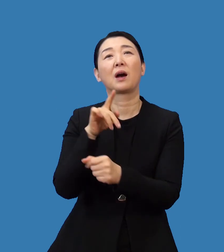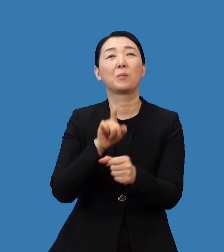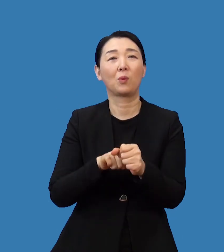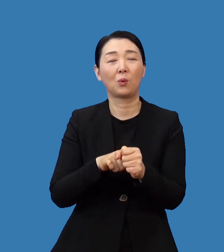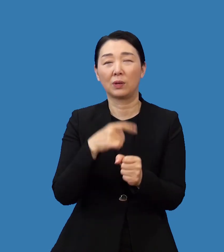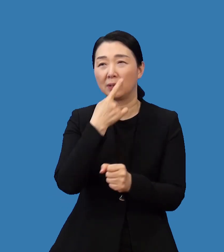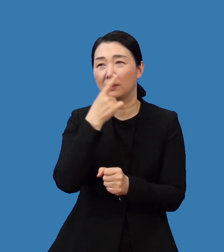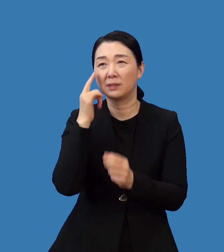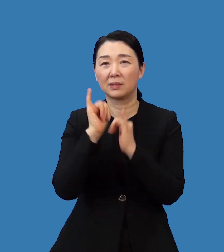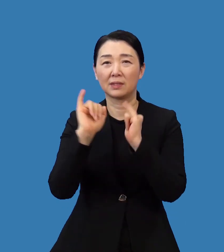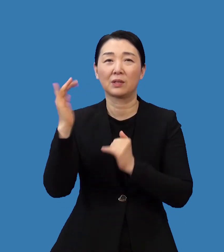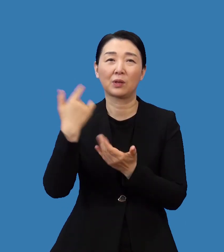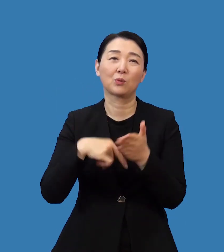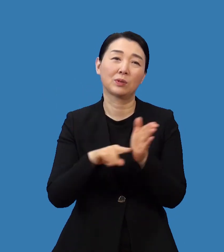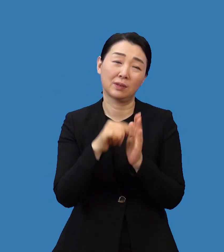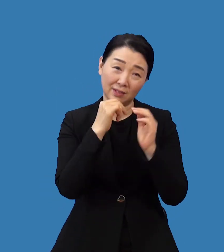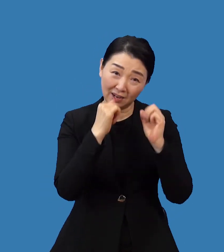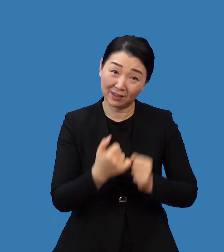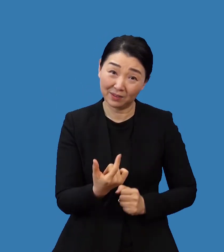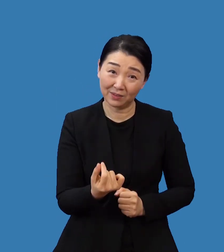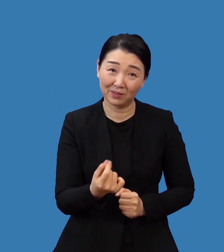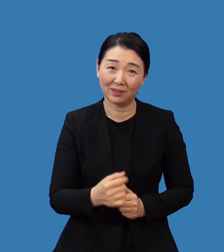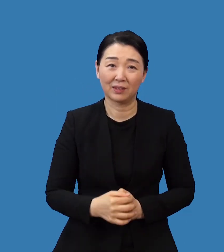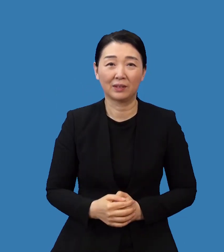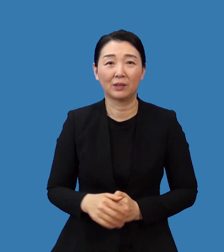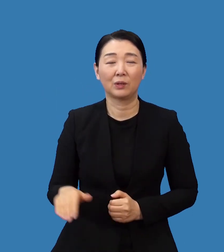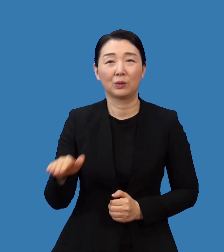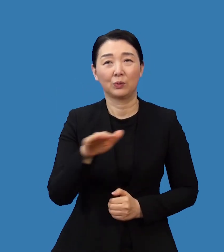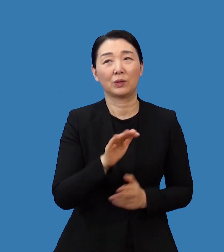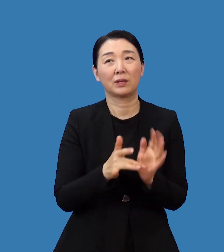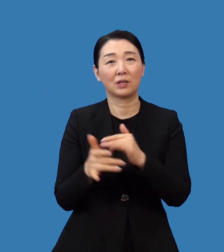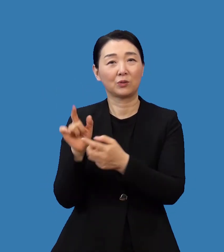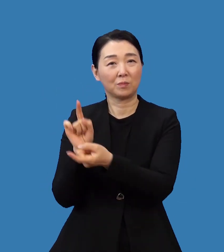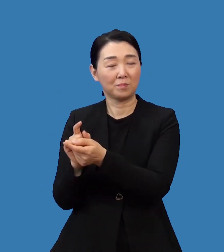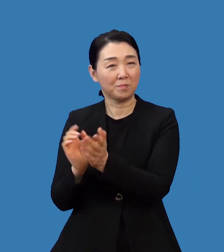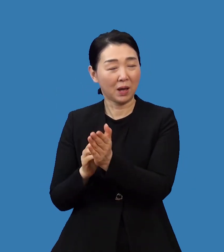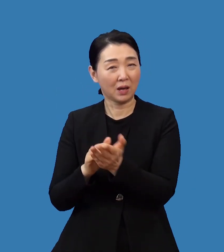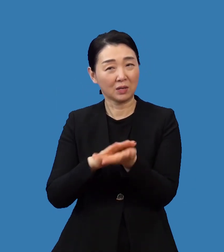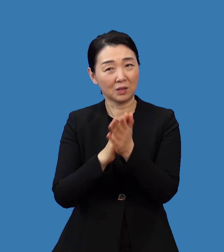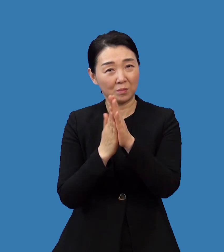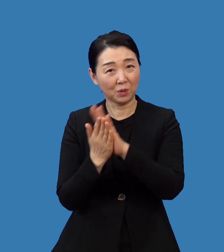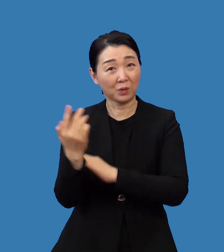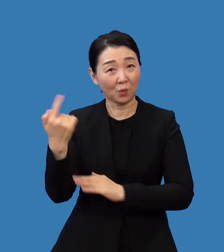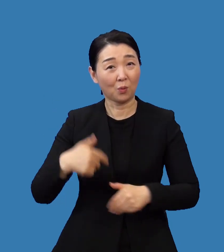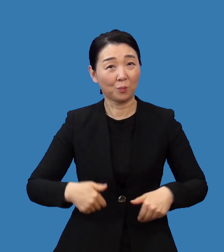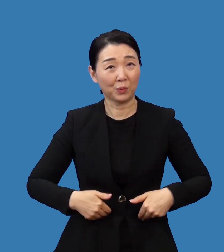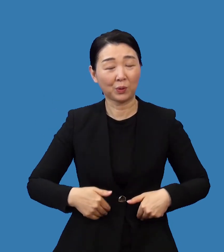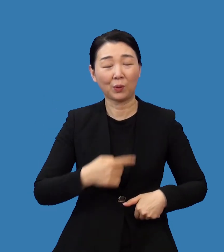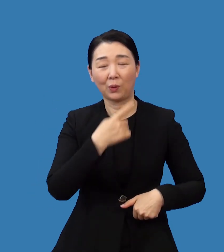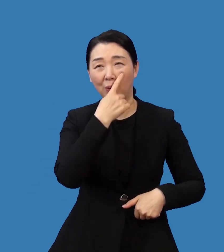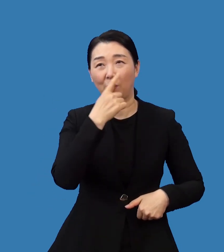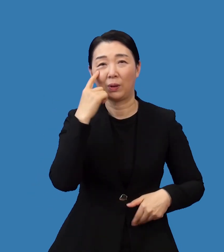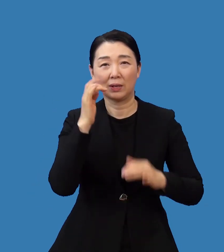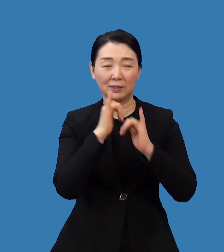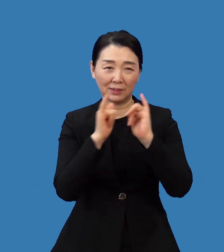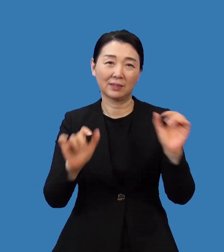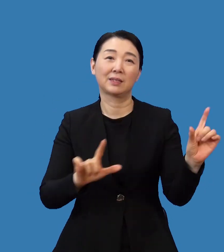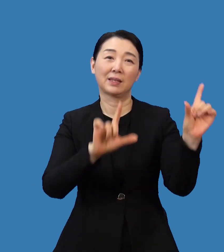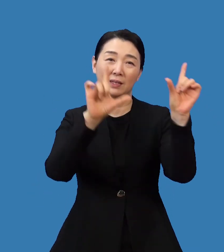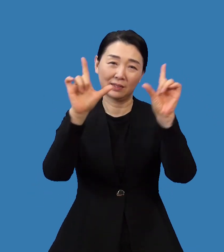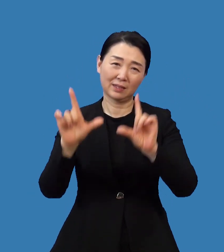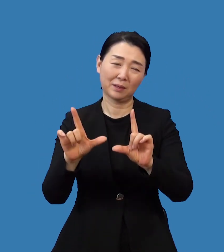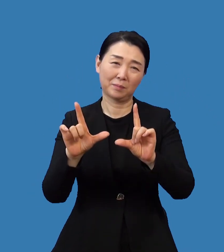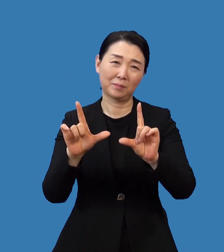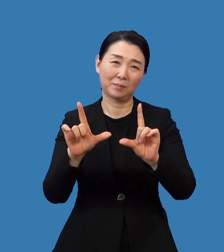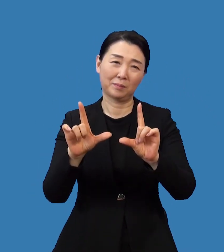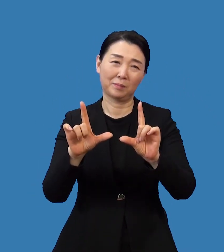증인이 되기 위해서 살아있는 것입니다. 우리가 예수님 만났다면 이 변화가 있어야겠죠. 증인의 삶을 사는